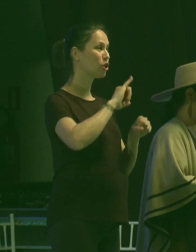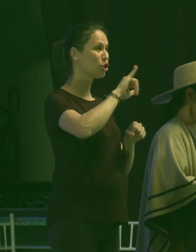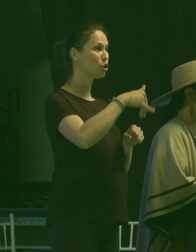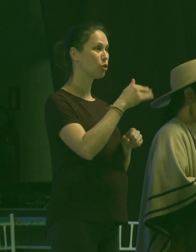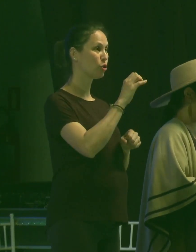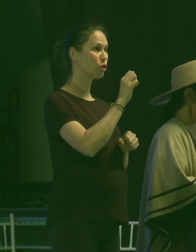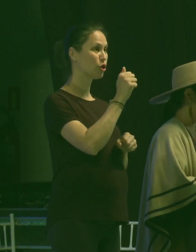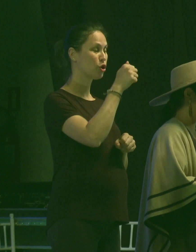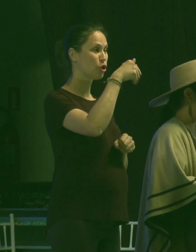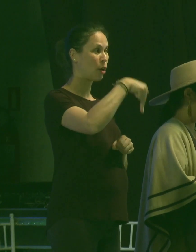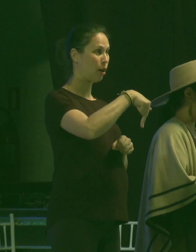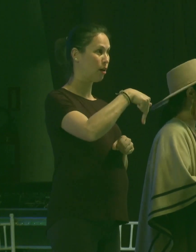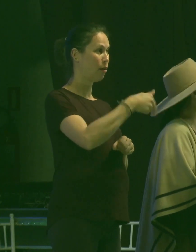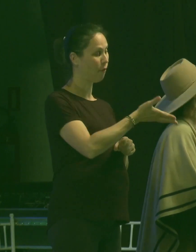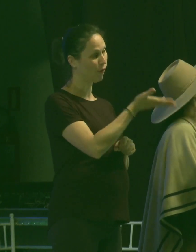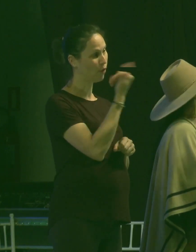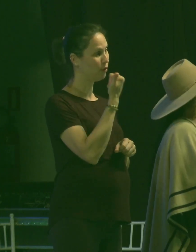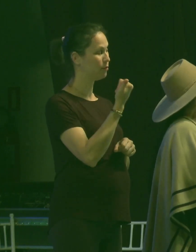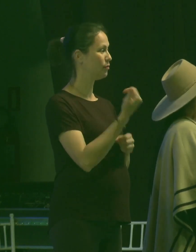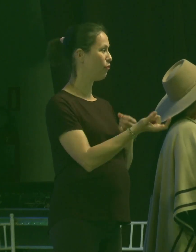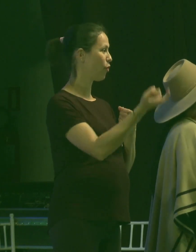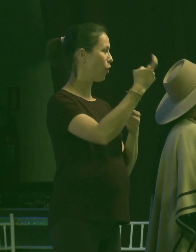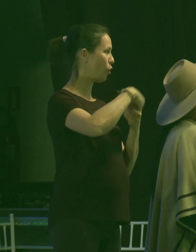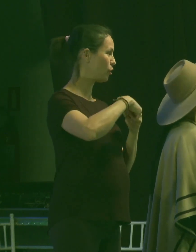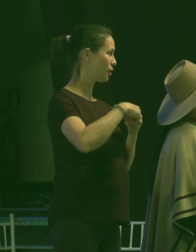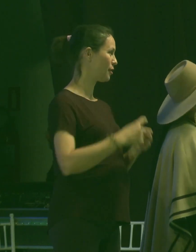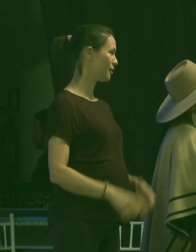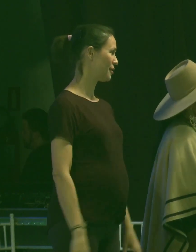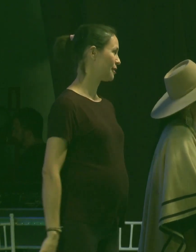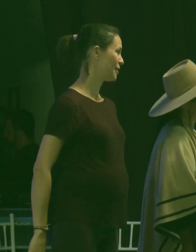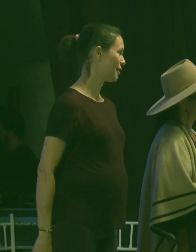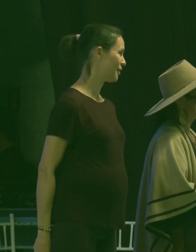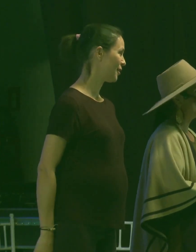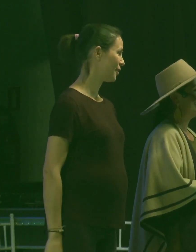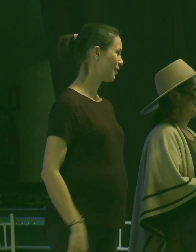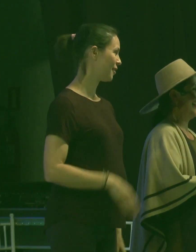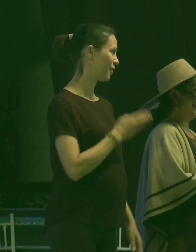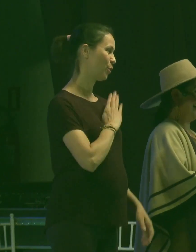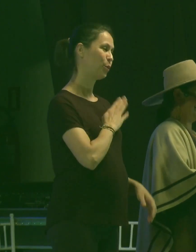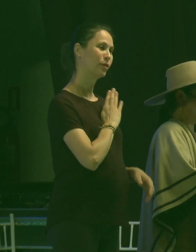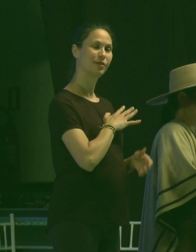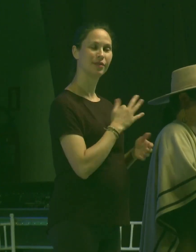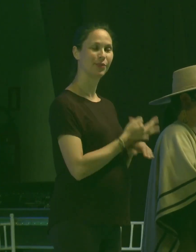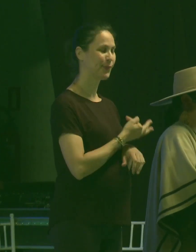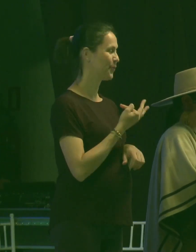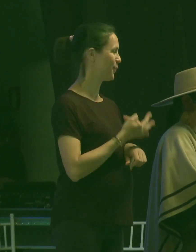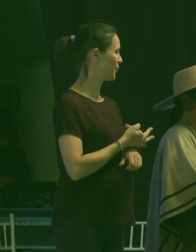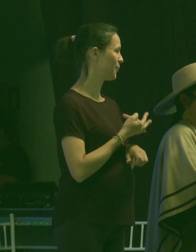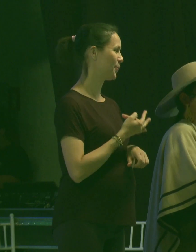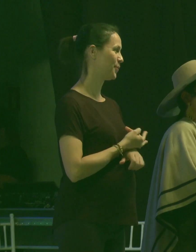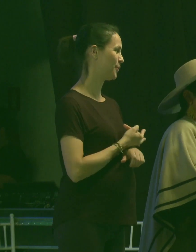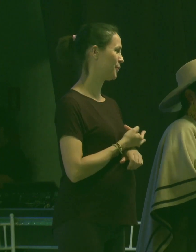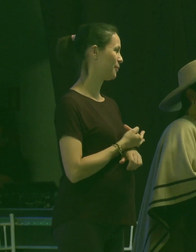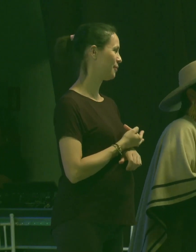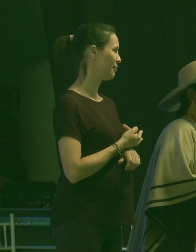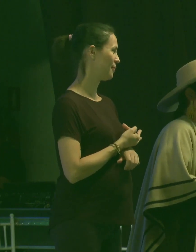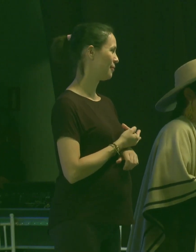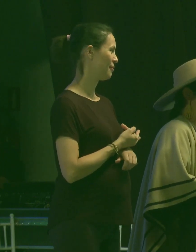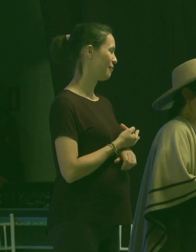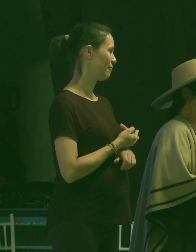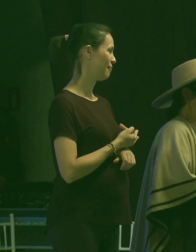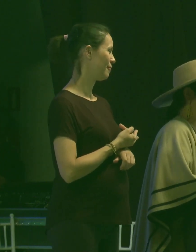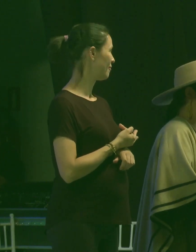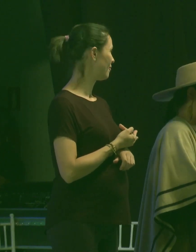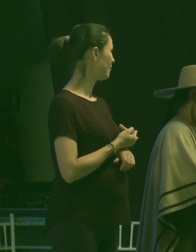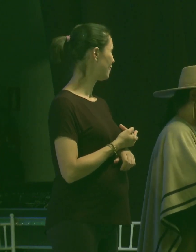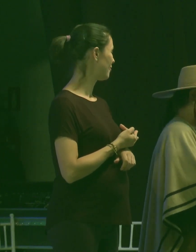Jean Kirchhoff. Agora eu falei, viu? Você vai, o coração não vai aguentar tudo isso. Ai, este Zeca. Jean Kirchhoff, mas